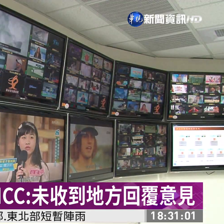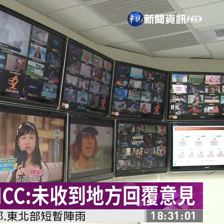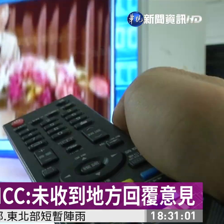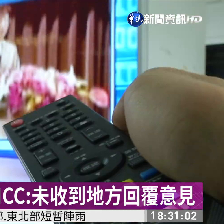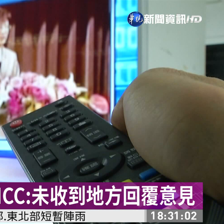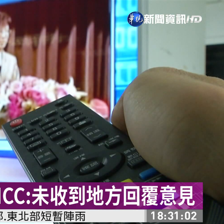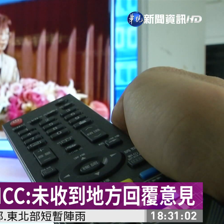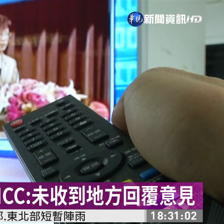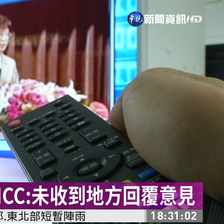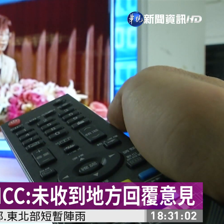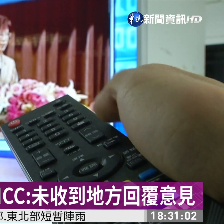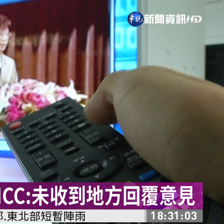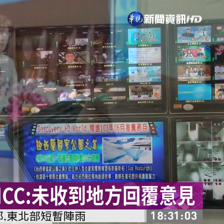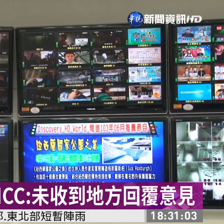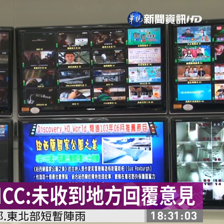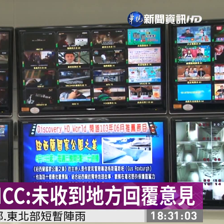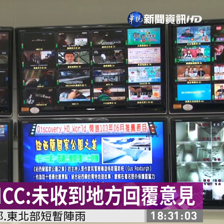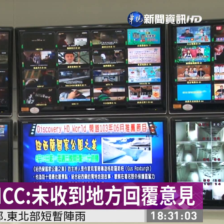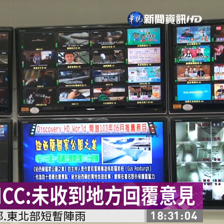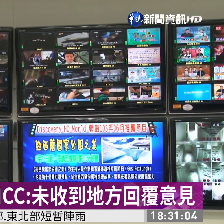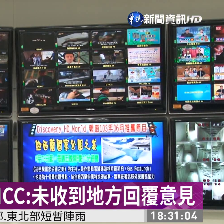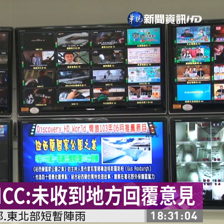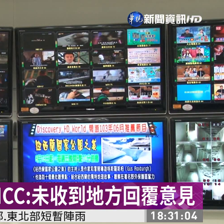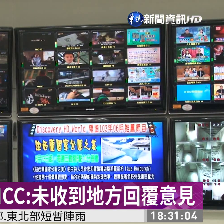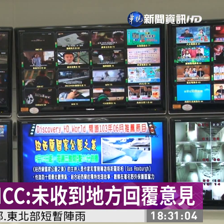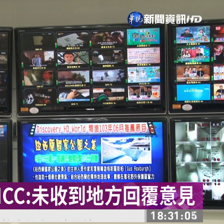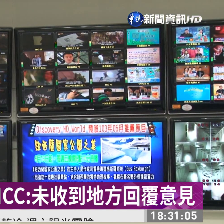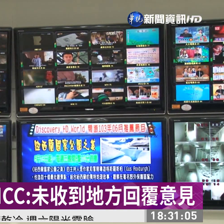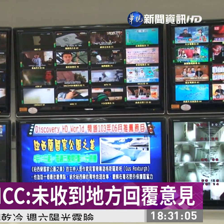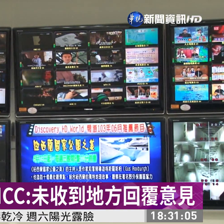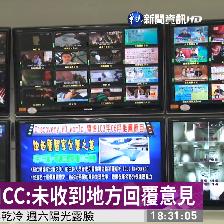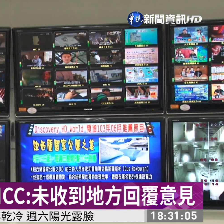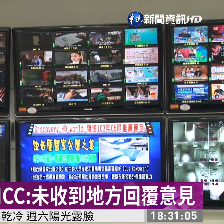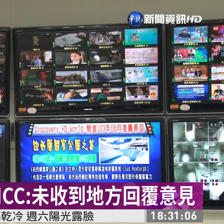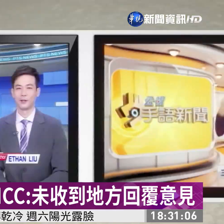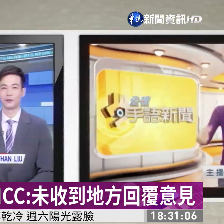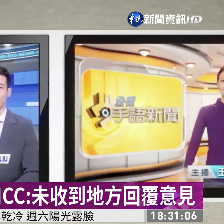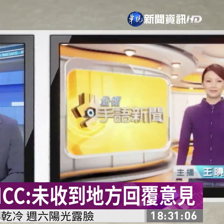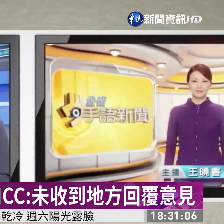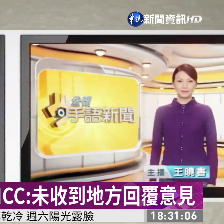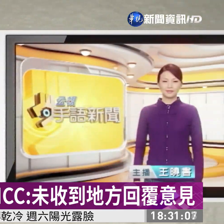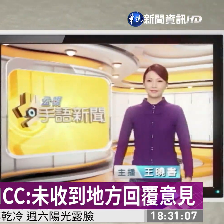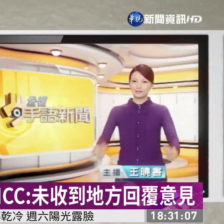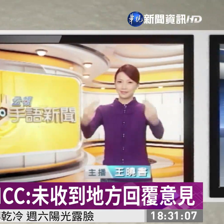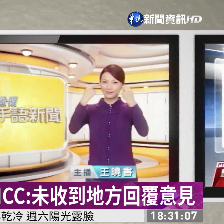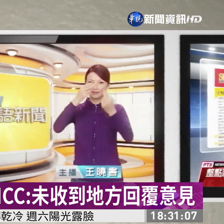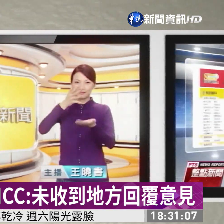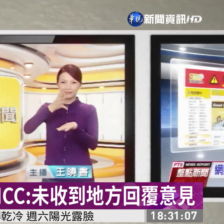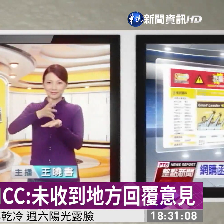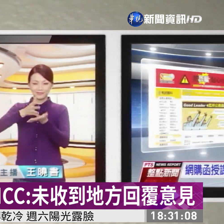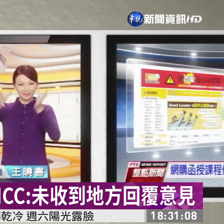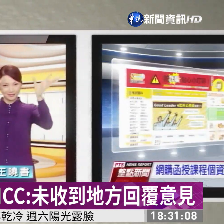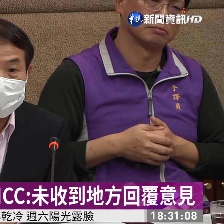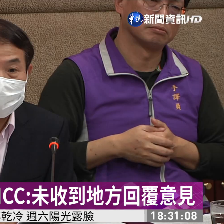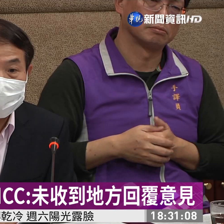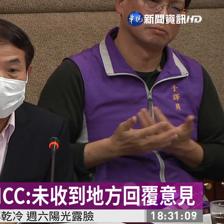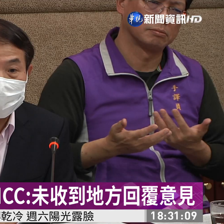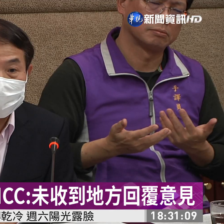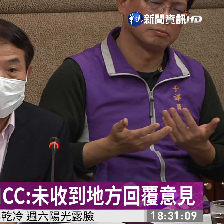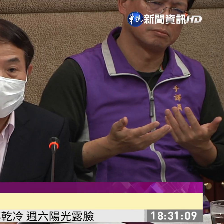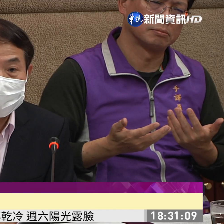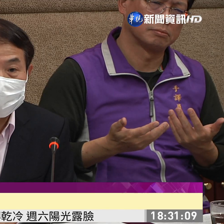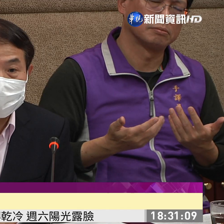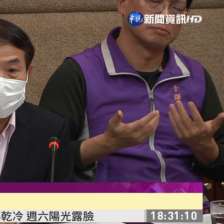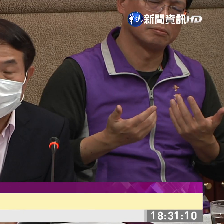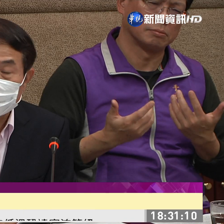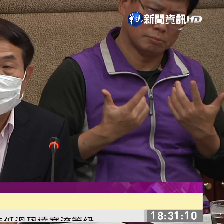就维持空屏到现在，经过了半个月，主管机关 NCC 证实还没有收到地方政府的回复。 以往他